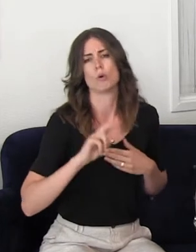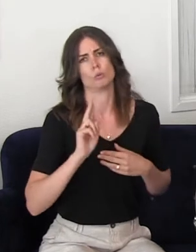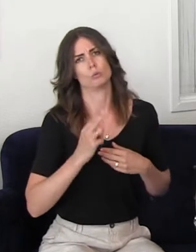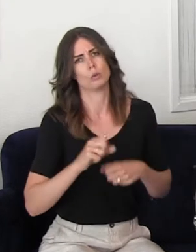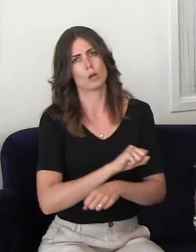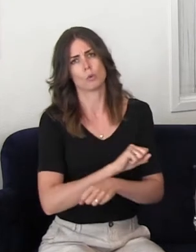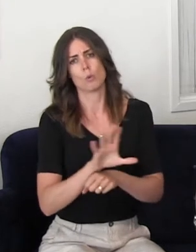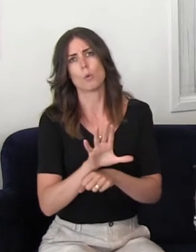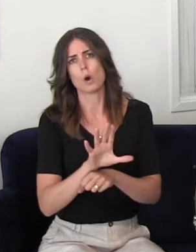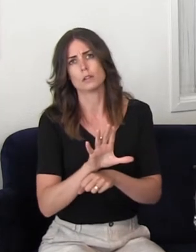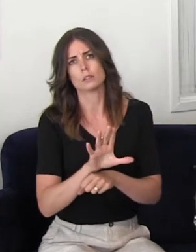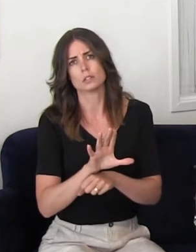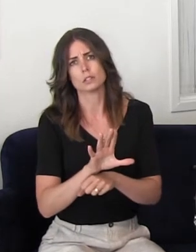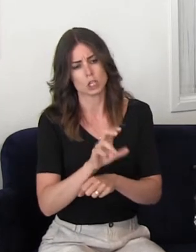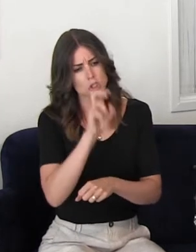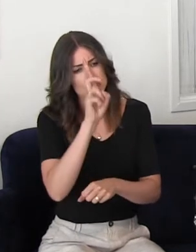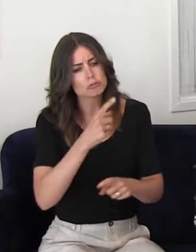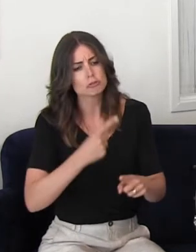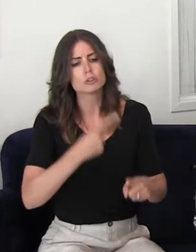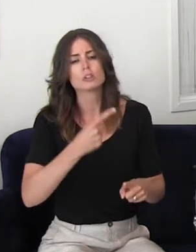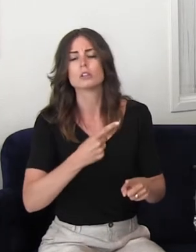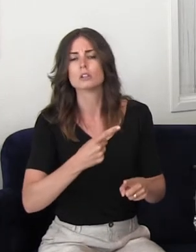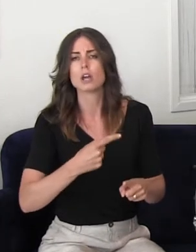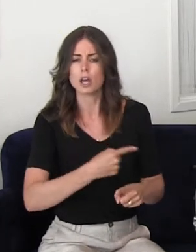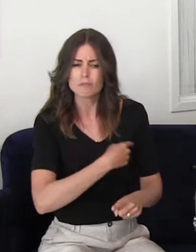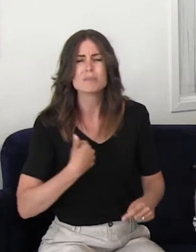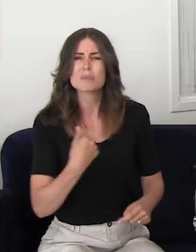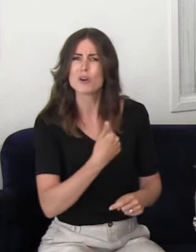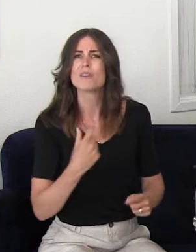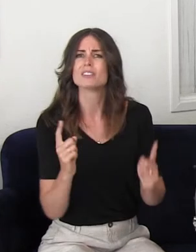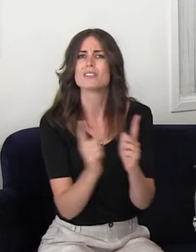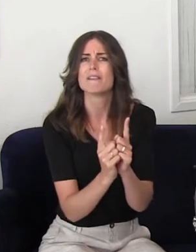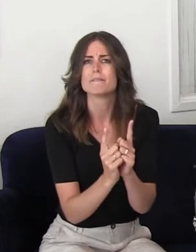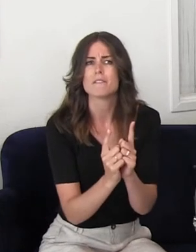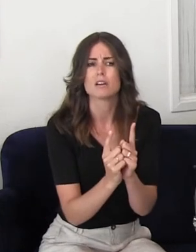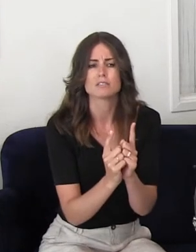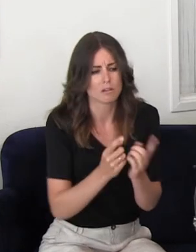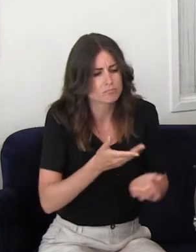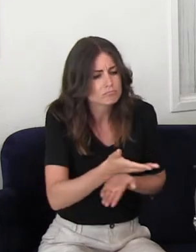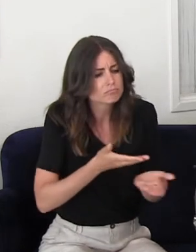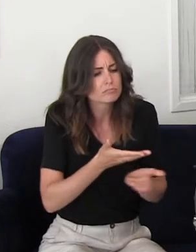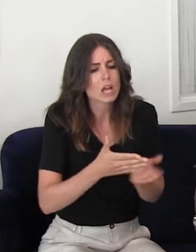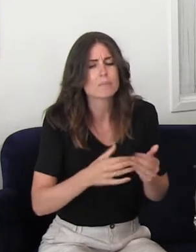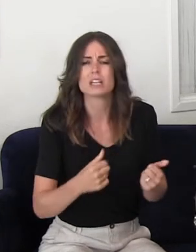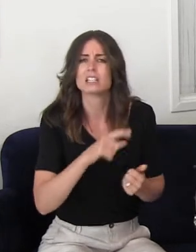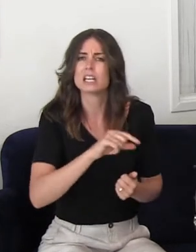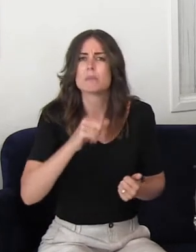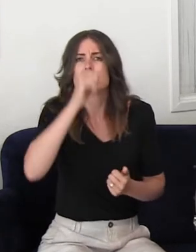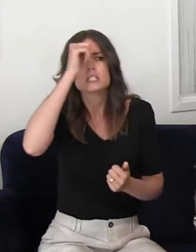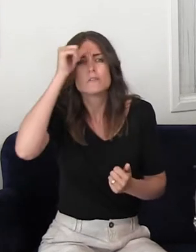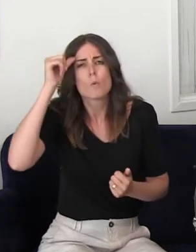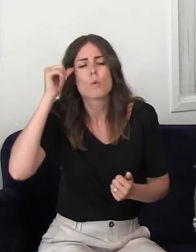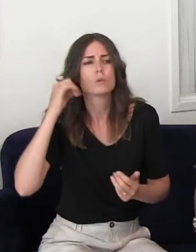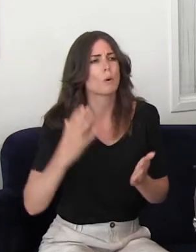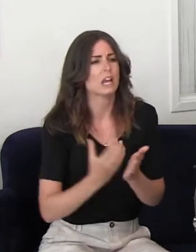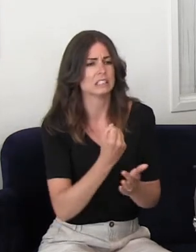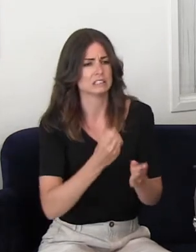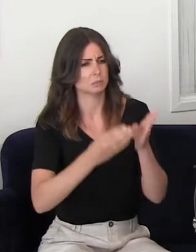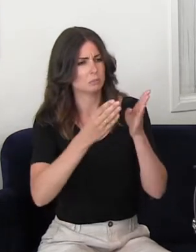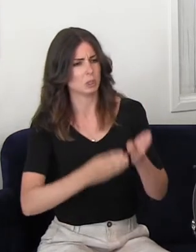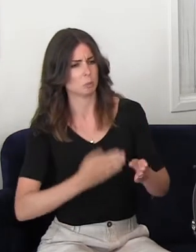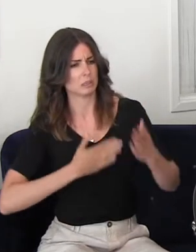coronatider visar det sig väldigt tydligt att vi behöver träffas och vara med varandra. Men Det är inte alltid lätt att hitta folk som man trivs ihop